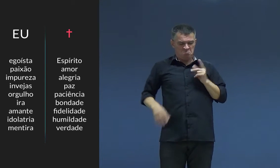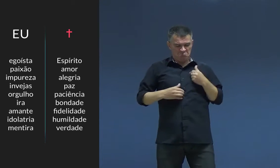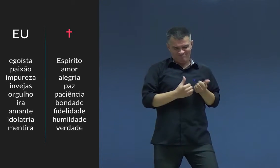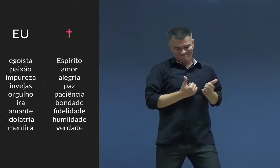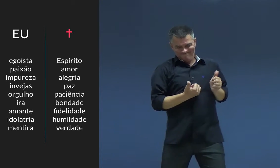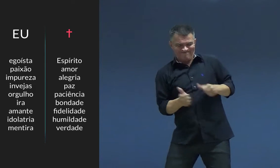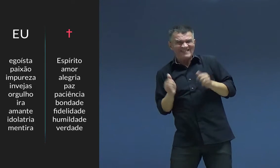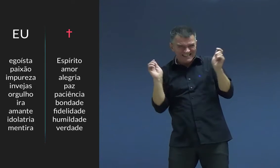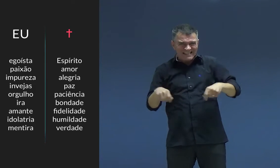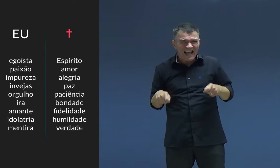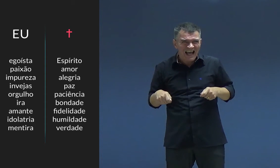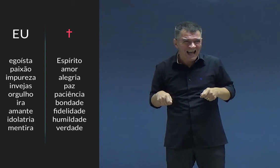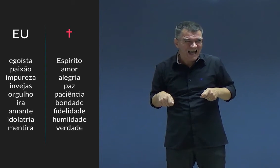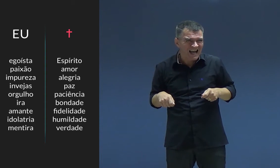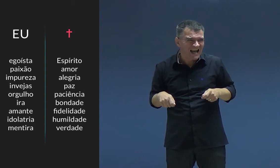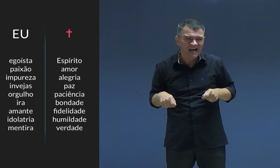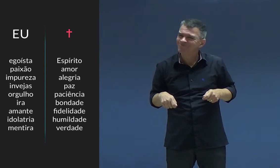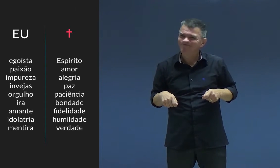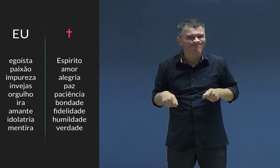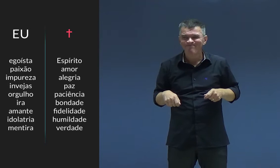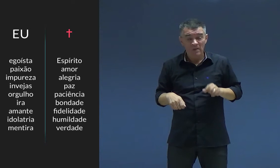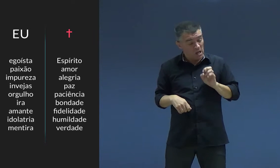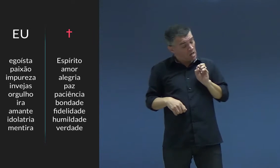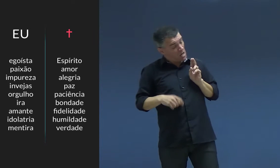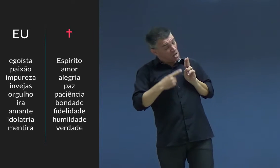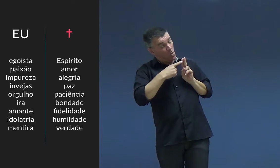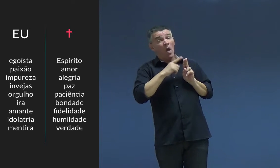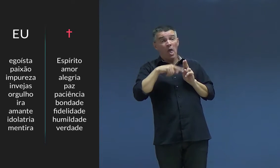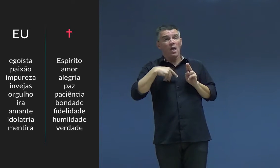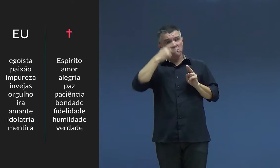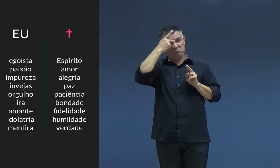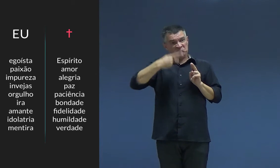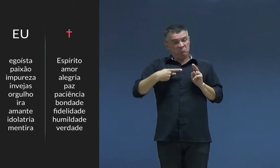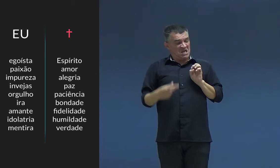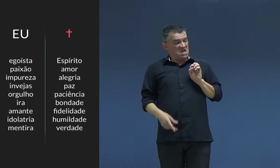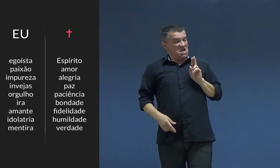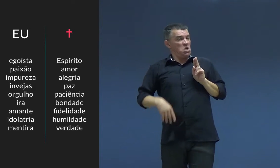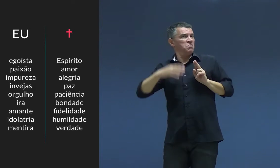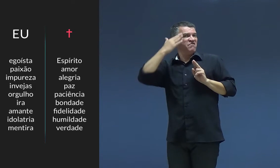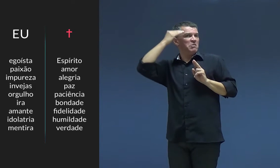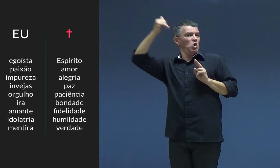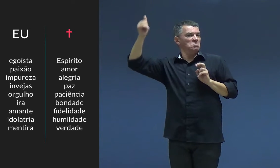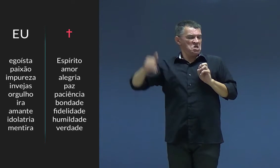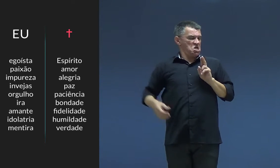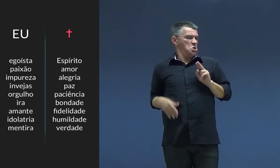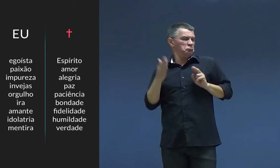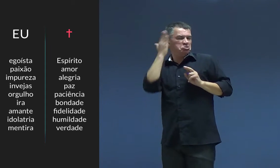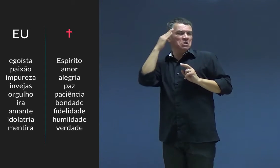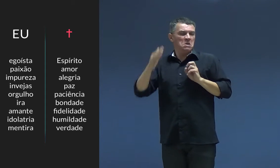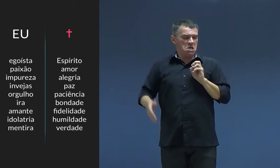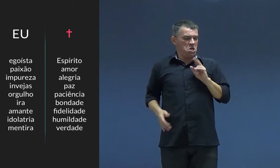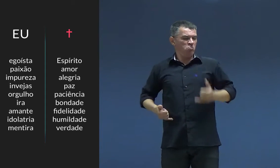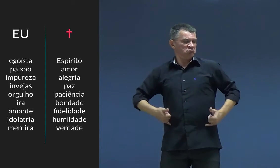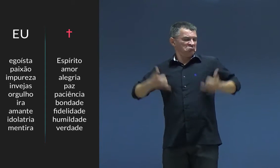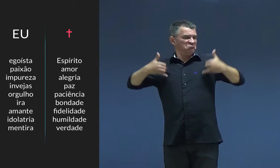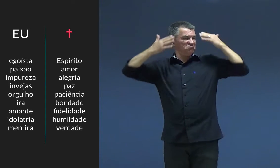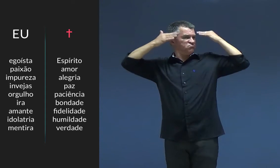não precisa. Ah, eu batizei. Dá para o eu continuar ali? Ah, eu sou famoso. Eu sei. Eu